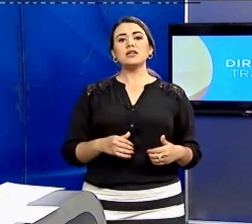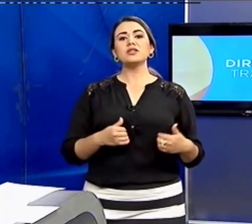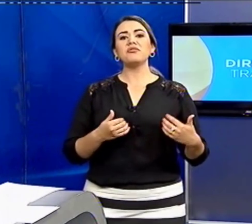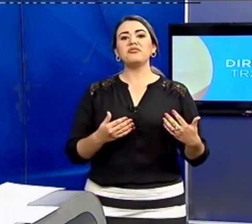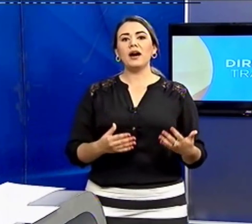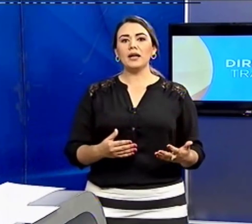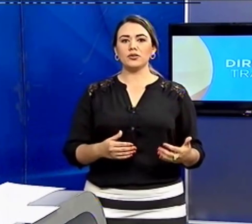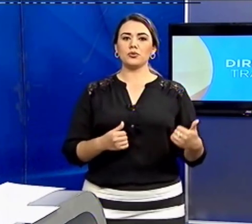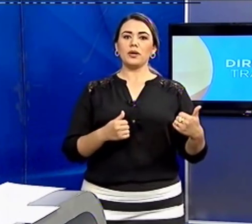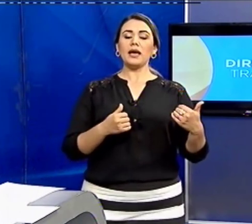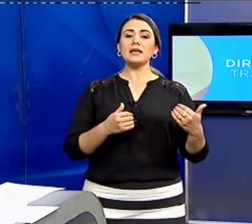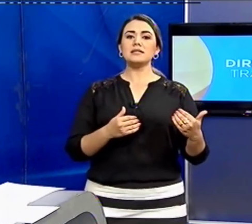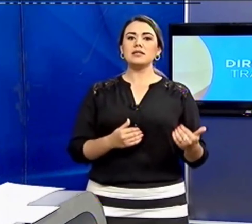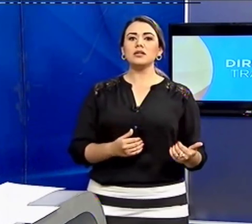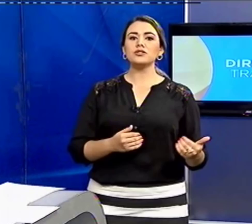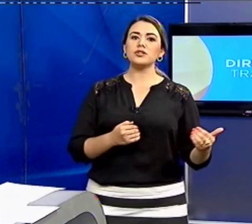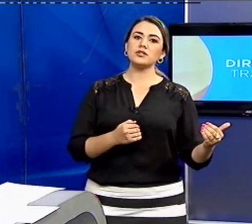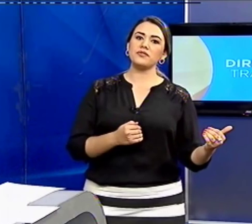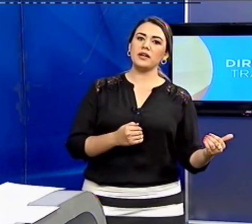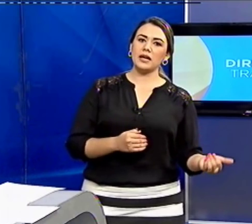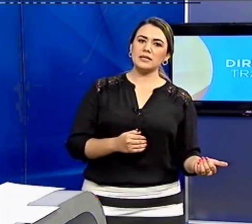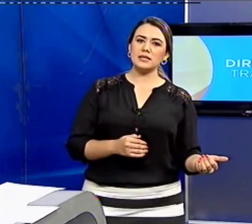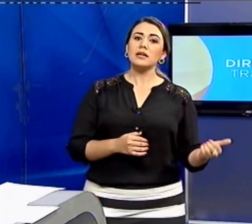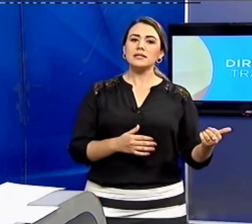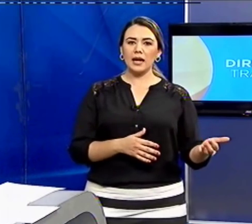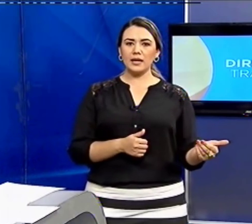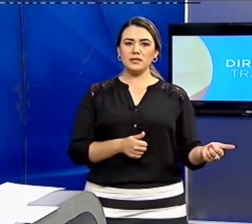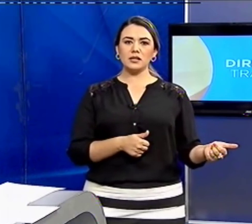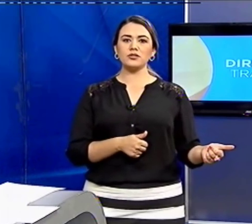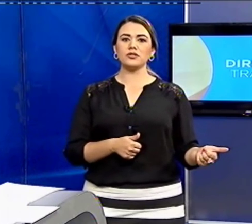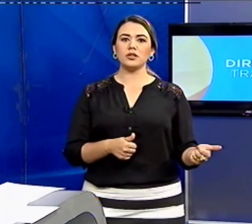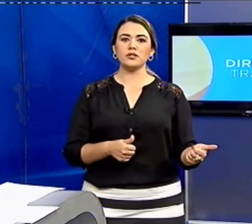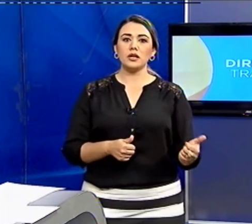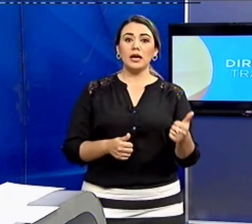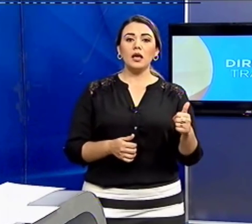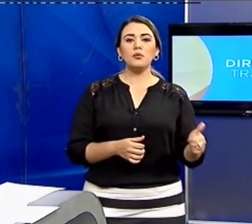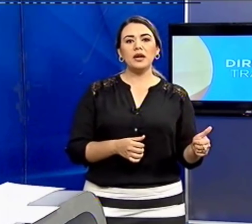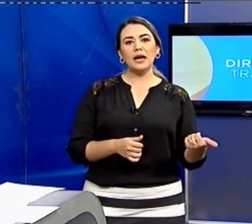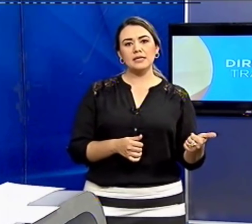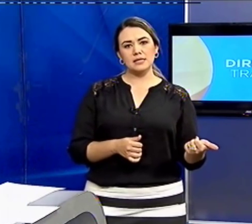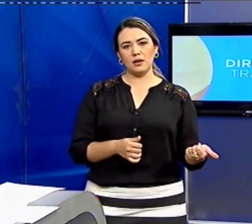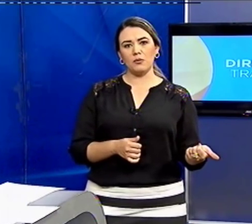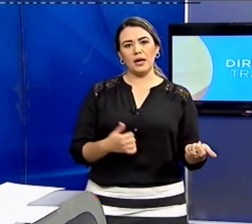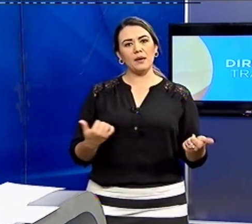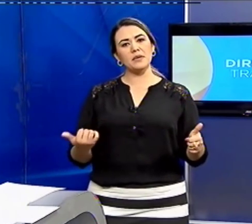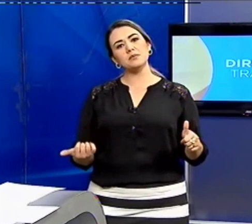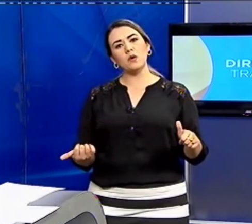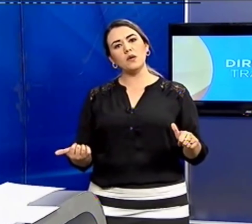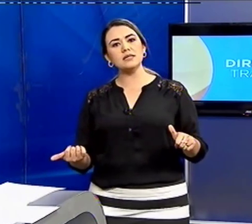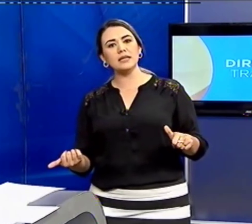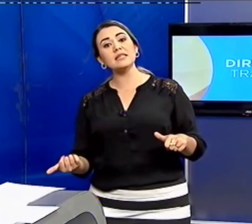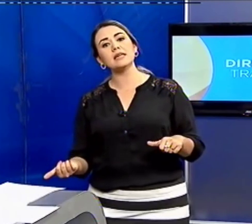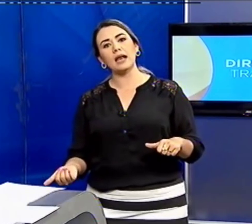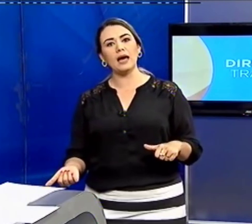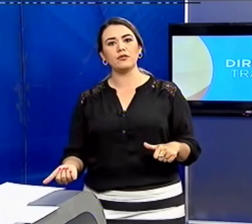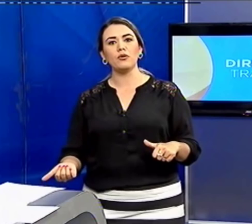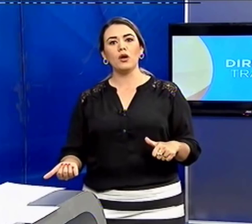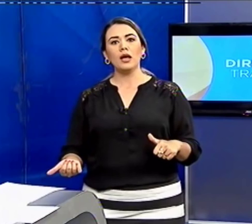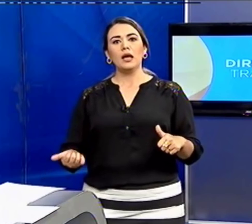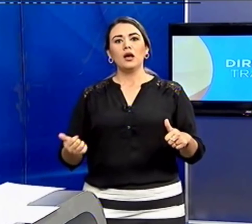de fato existe diferença. Será que existe, gente? Remuneração é a mesma coisa que salário?